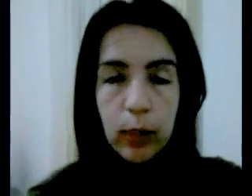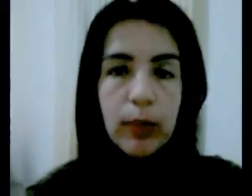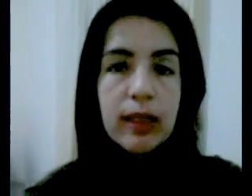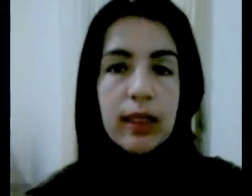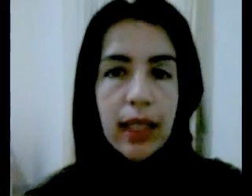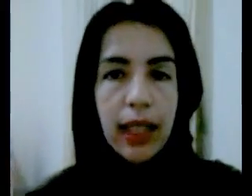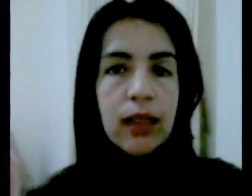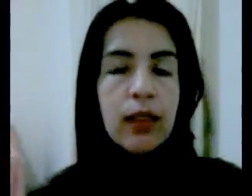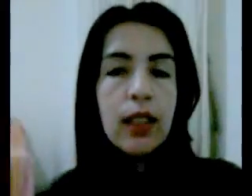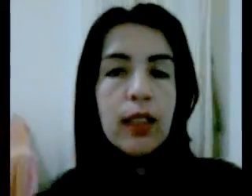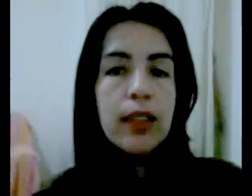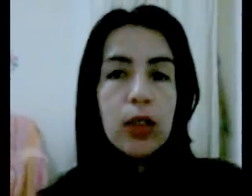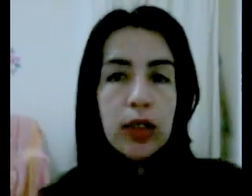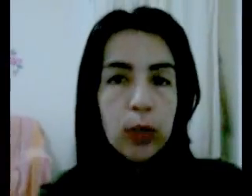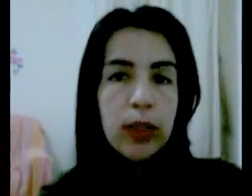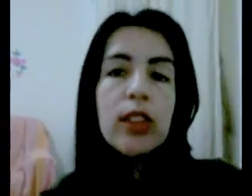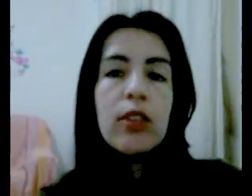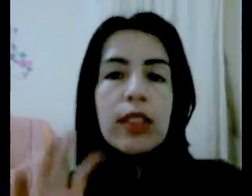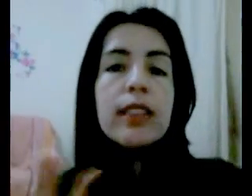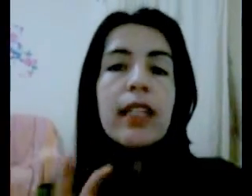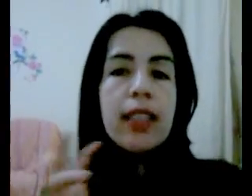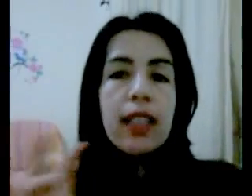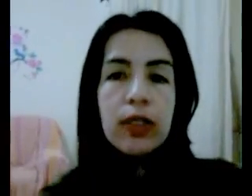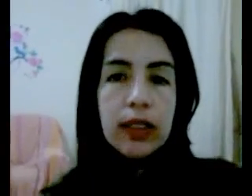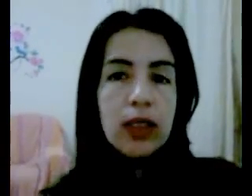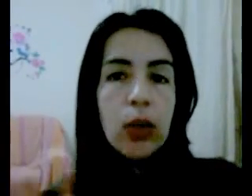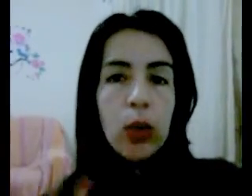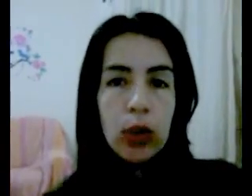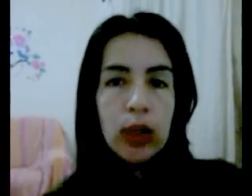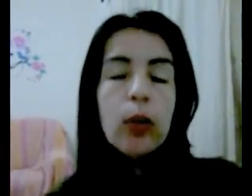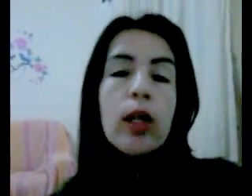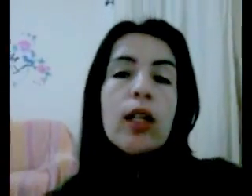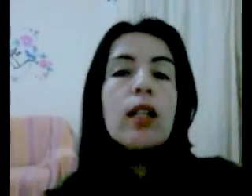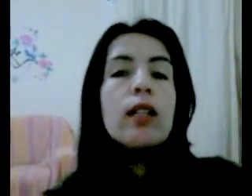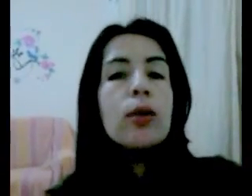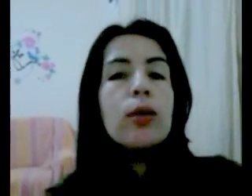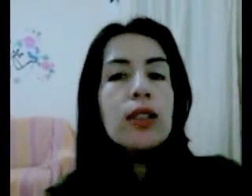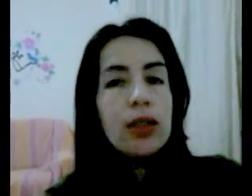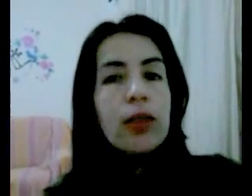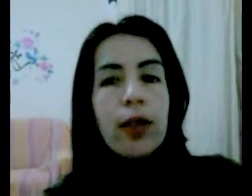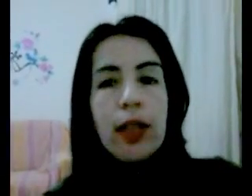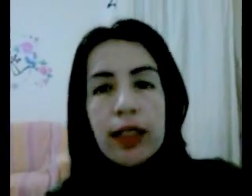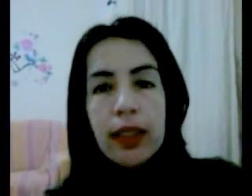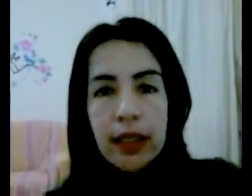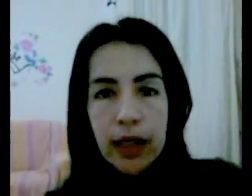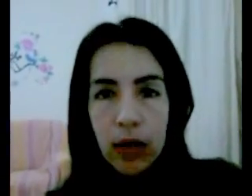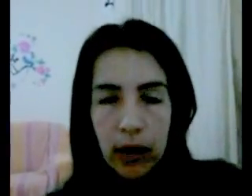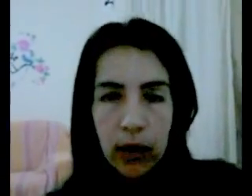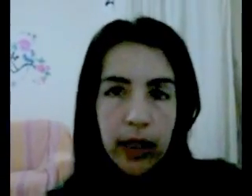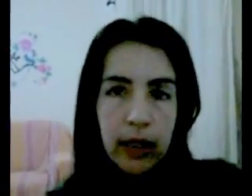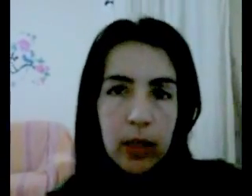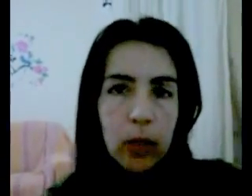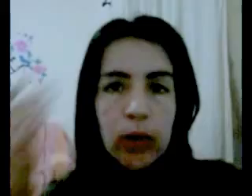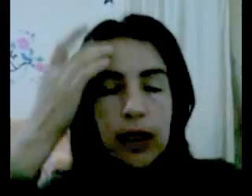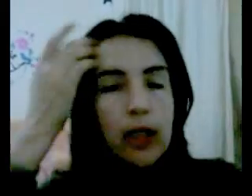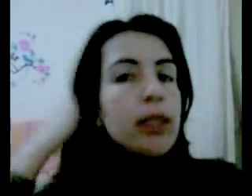também, pesquisar a hidrossalpinge, né, ver se ela é visível ou não no ultrassom, né, eu agradeço, tal, isso aí não tá incluso aqui,